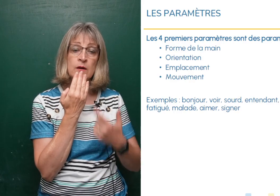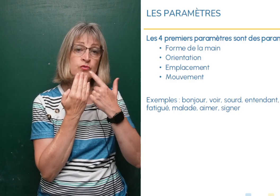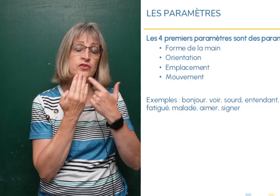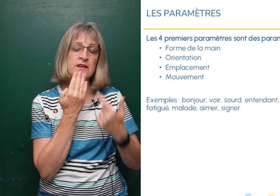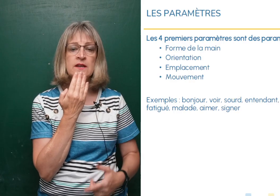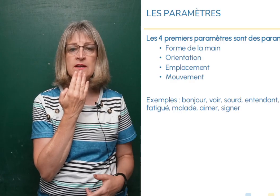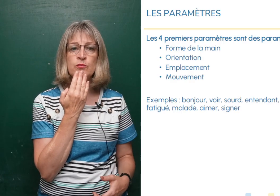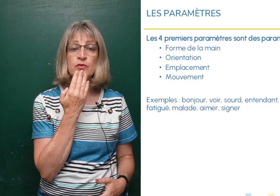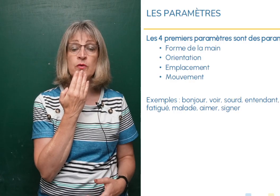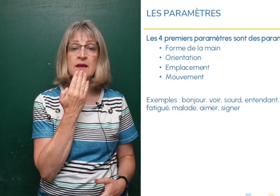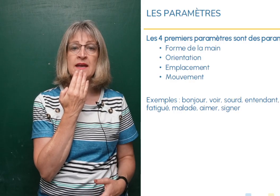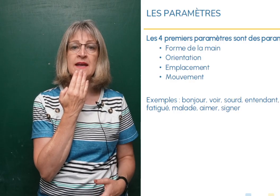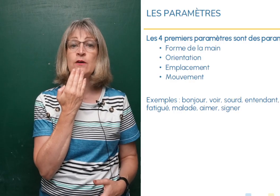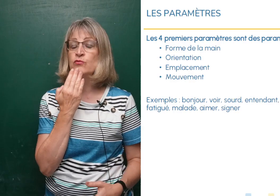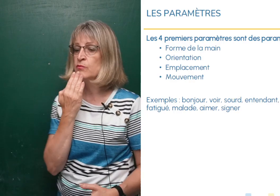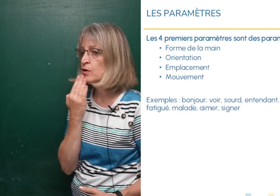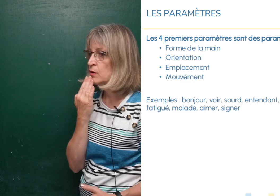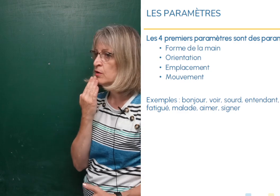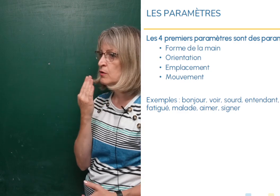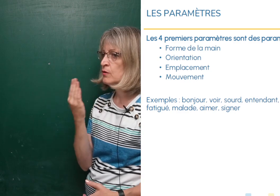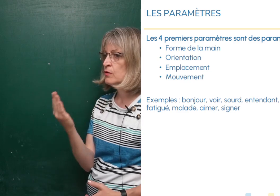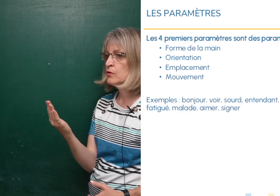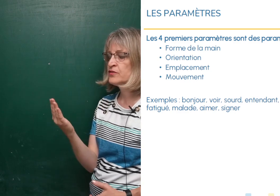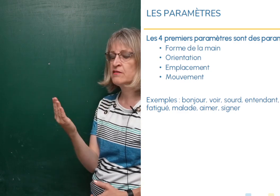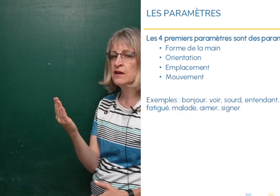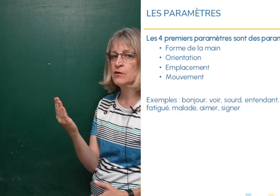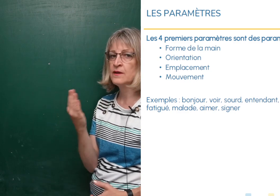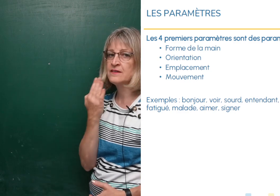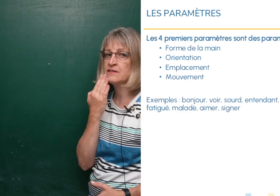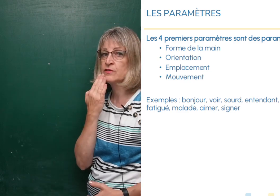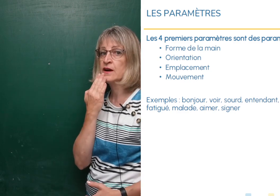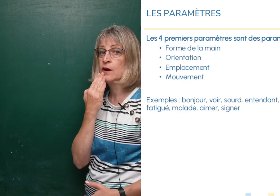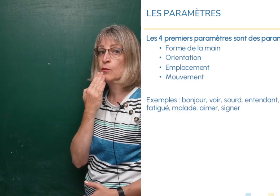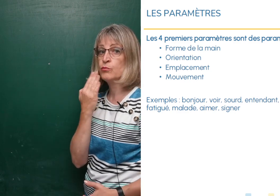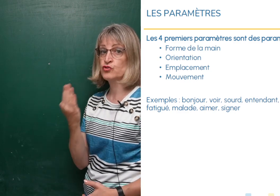bouche et du menton. Et le mouvement, on tire vers l'avant. Et ça veut dire bonjour.